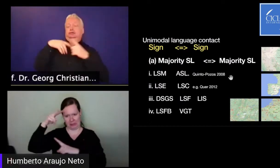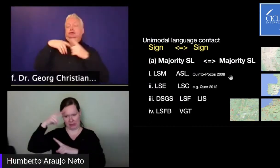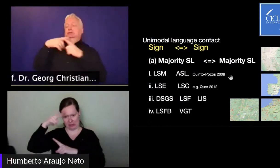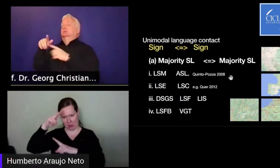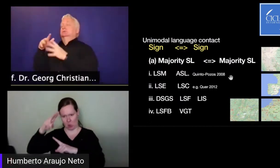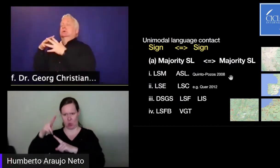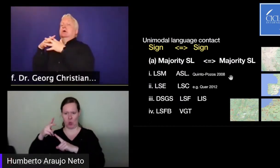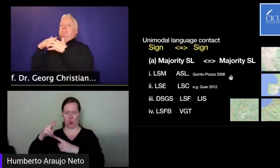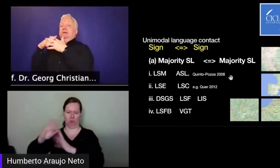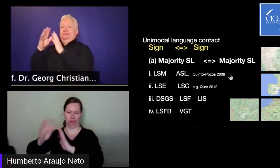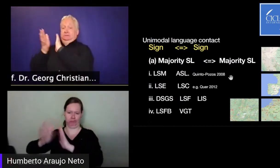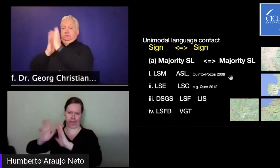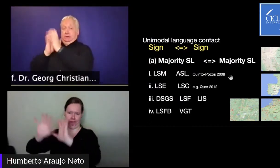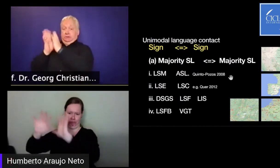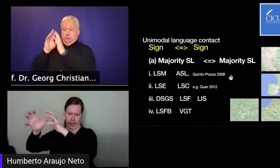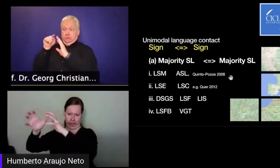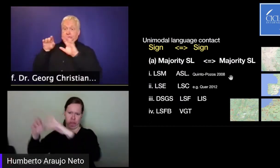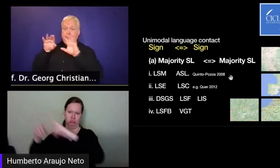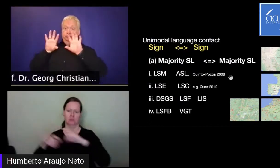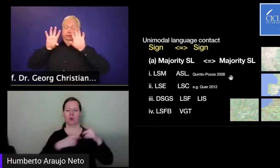bastante usuários dessas línguas.